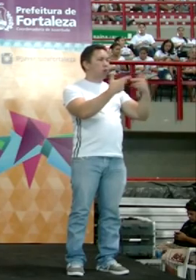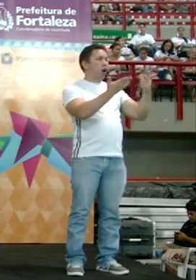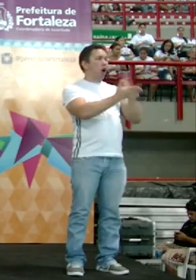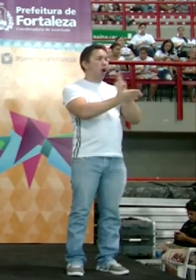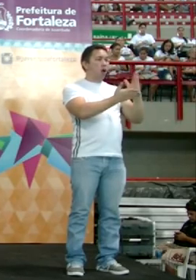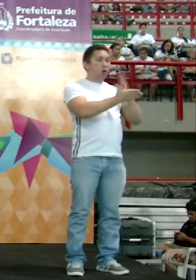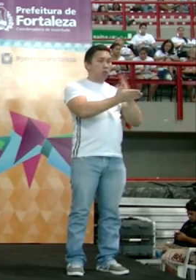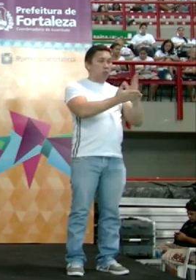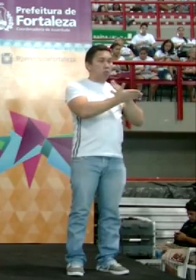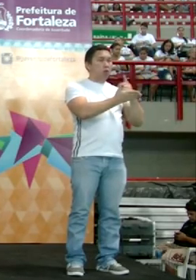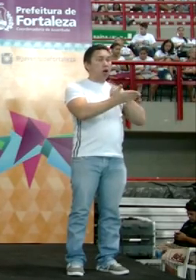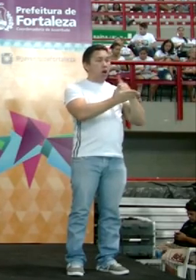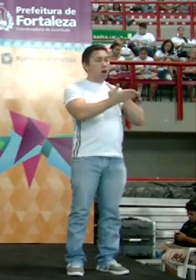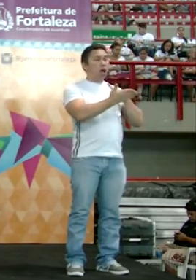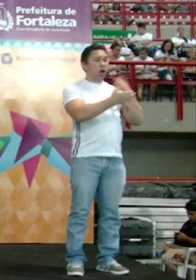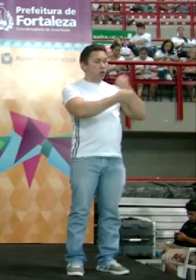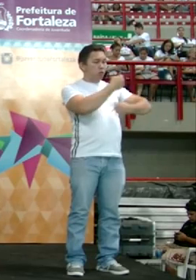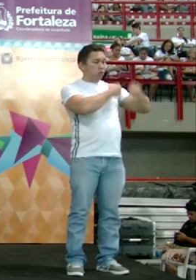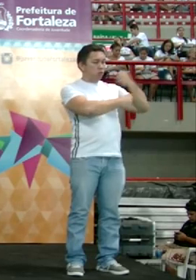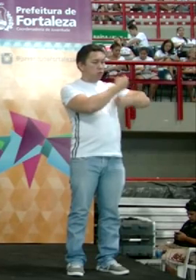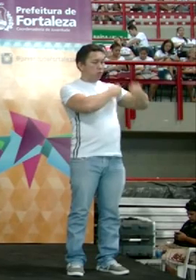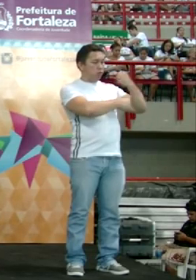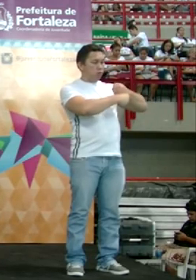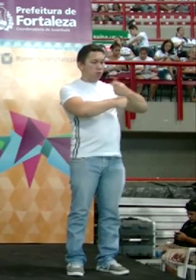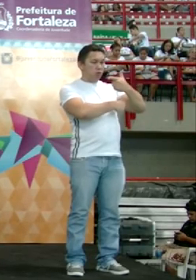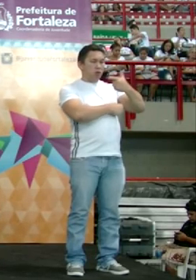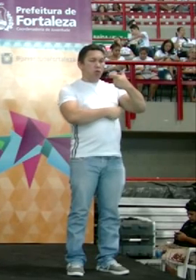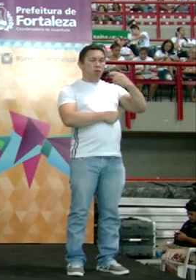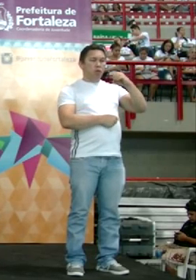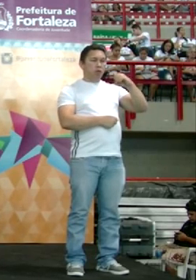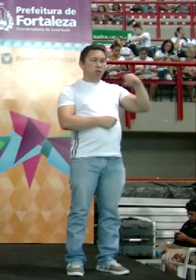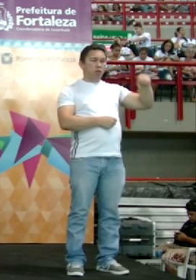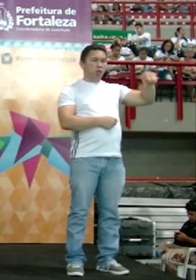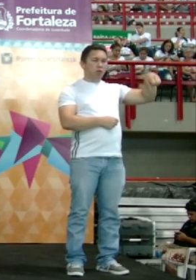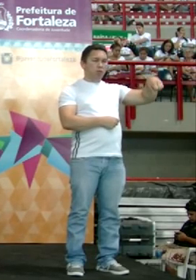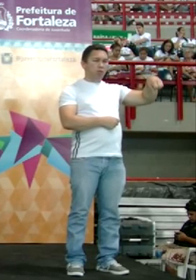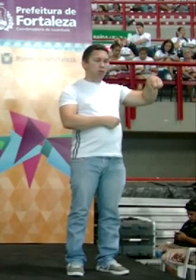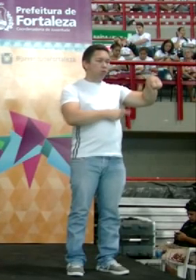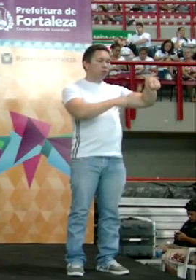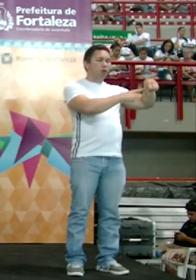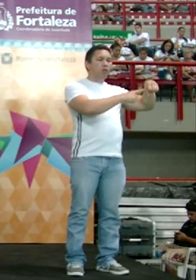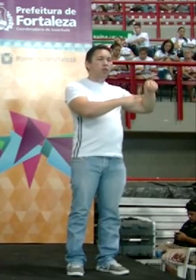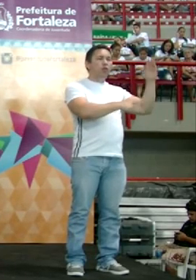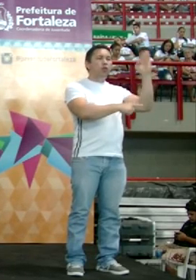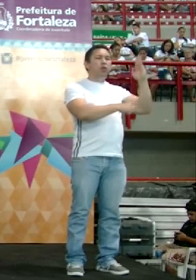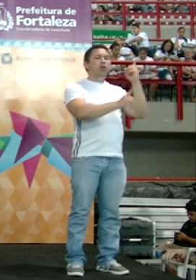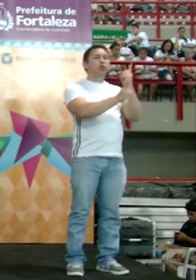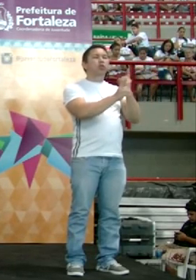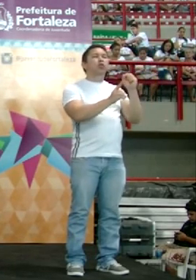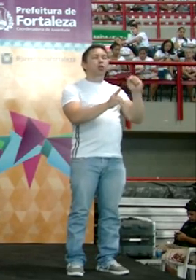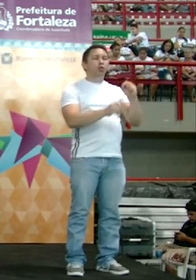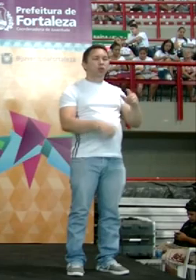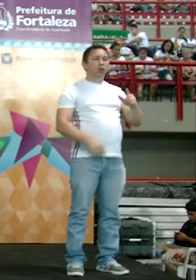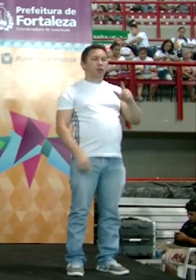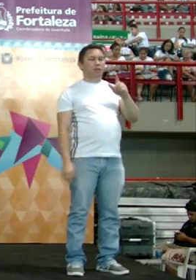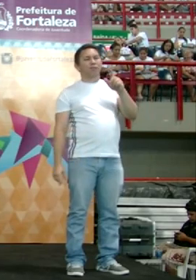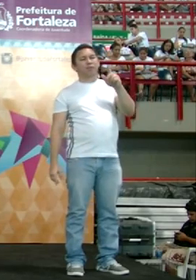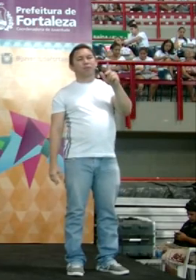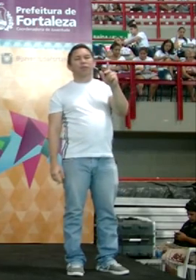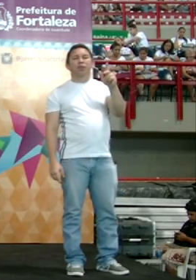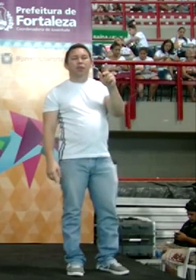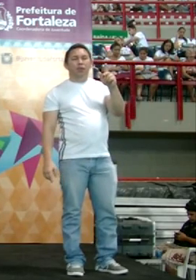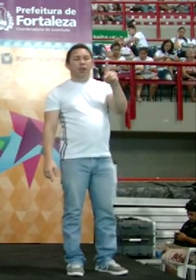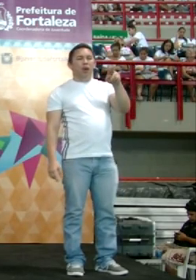é que em 2009... o Brasil descobriu o pré-sal, né? E tem